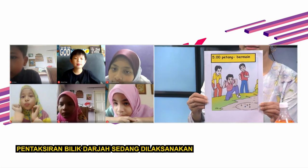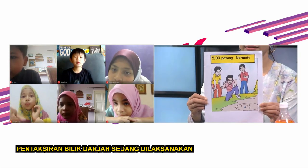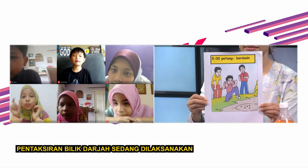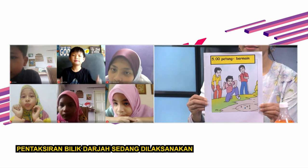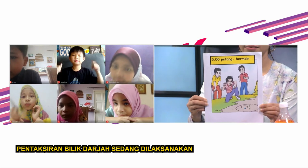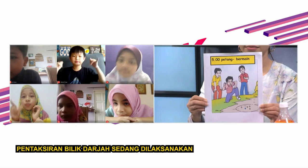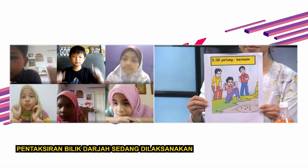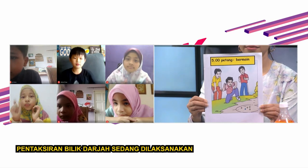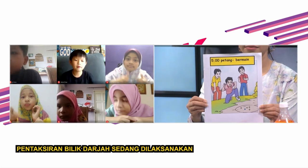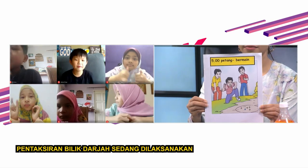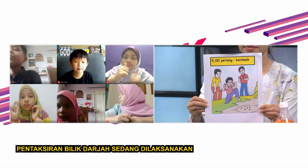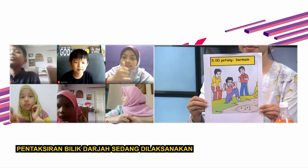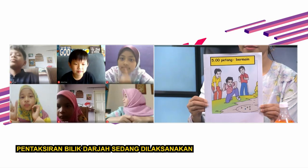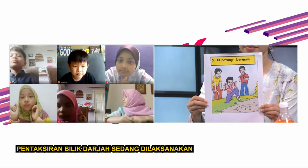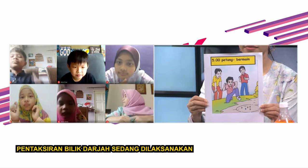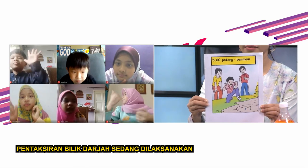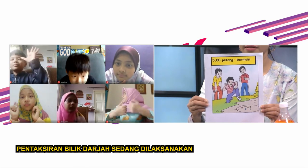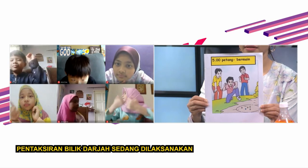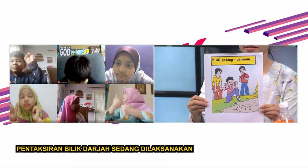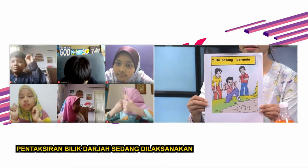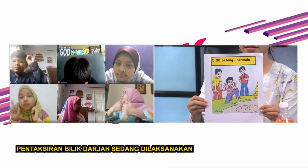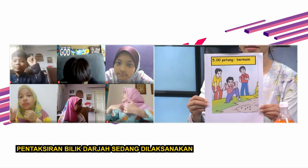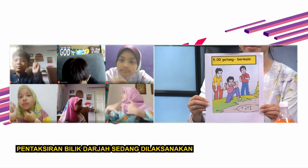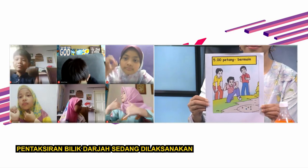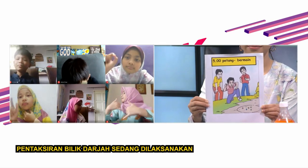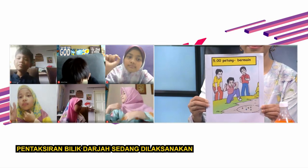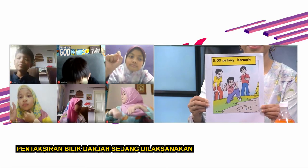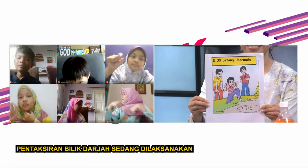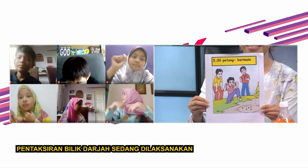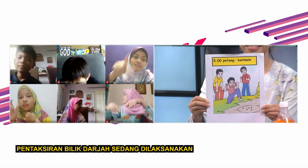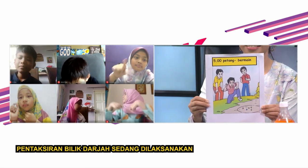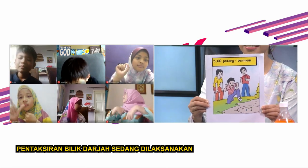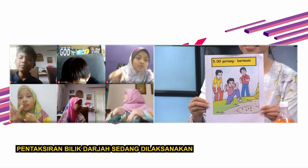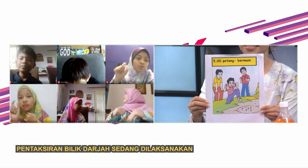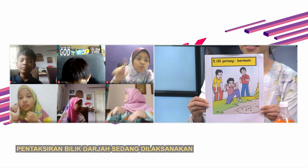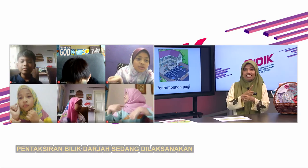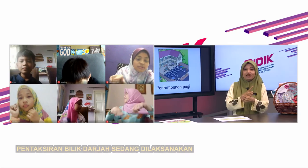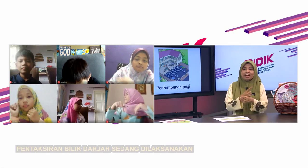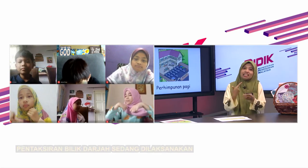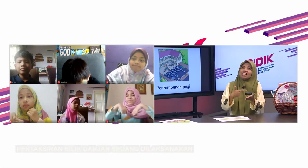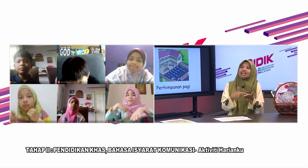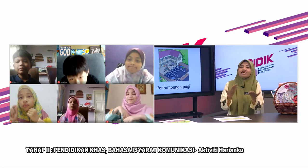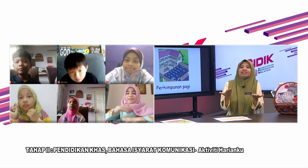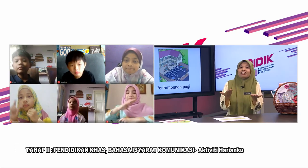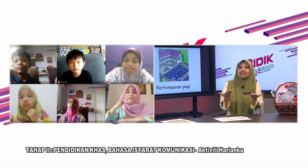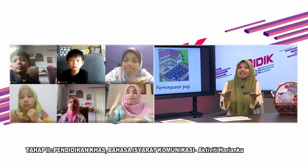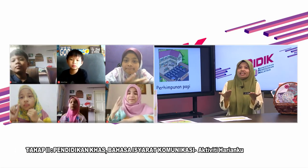Main. Tadi ada yang main basikal, bola. Betul? Okey. Lagi?